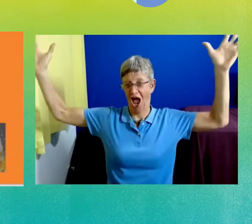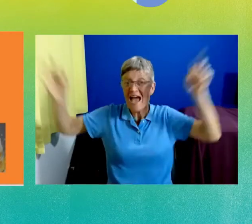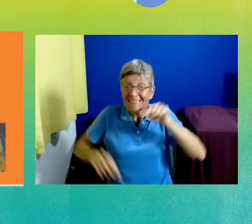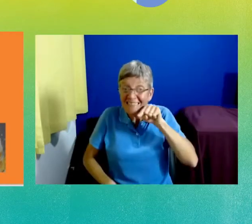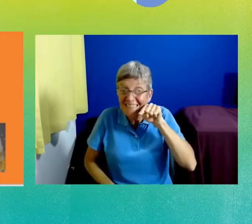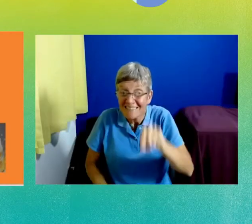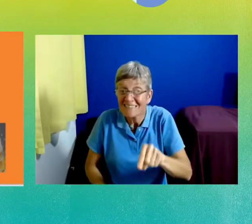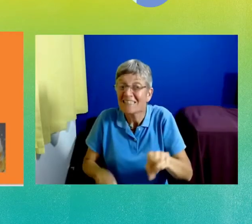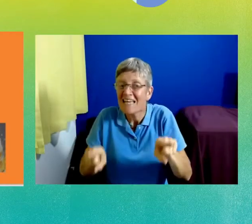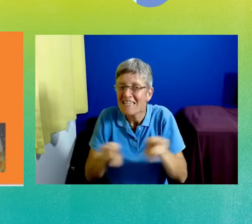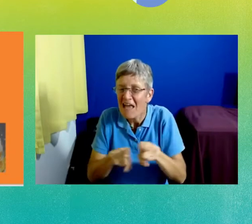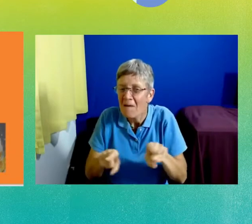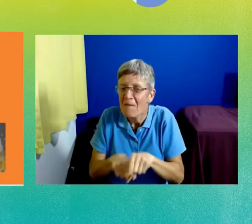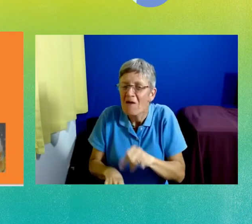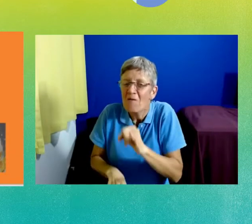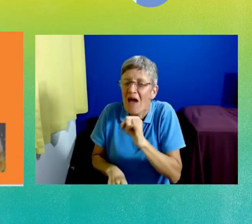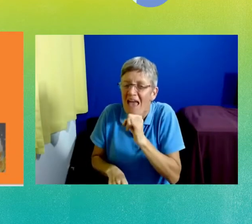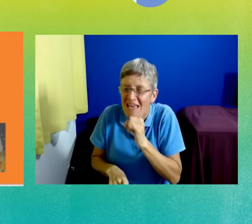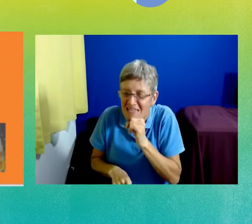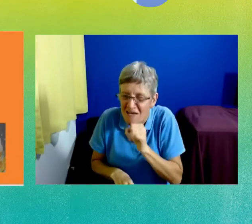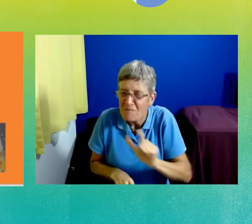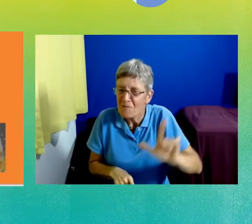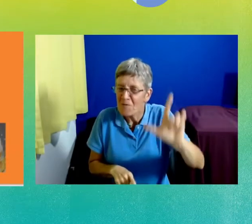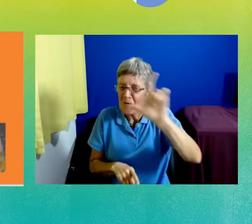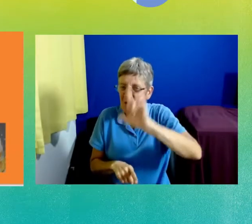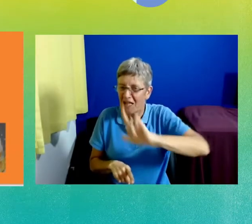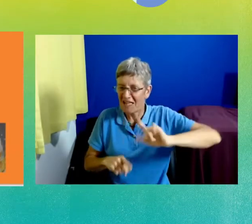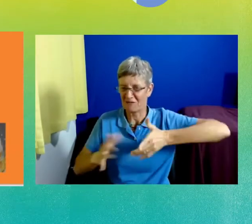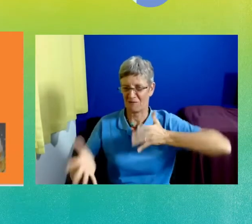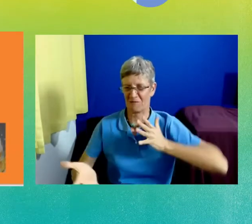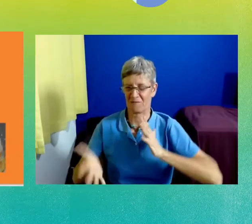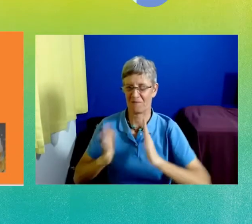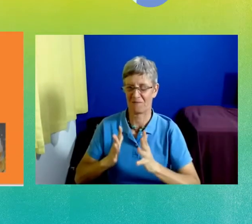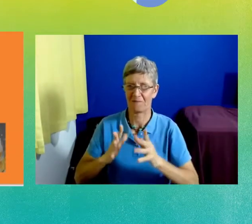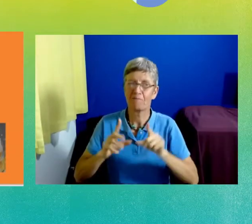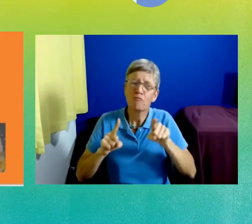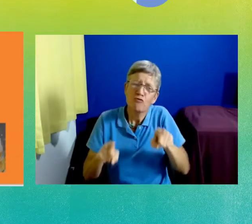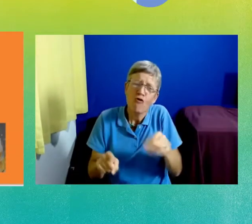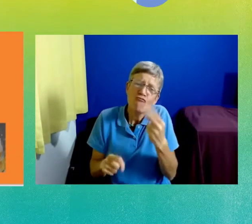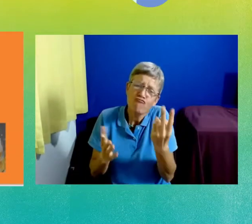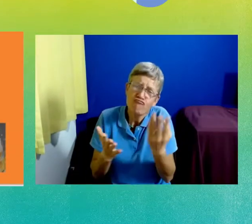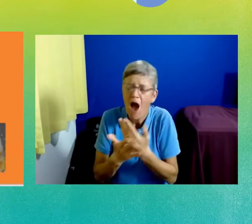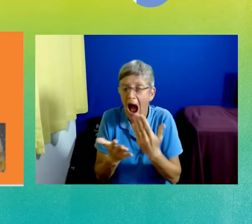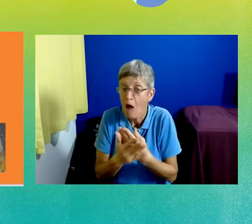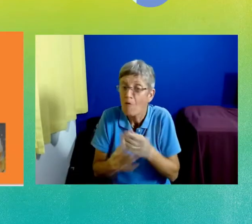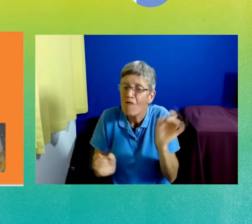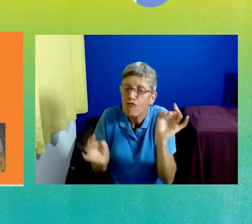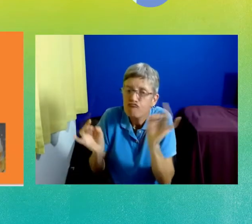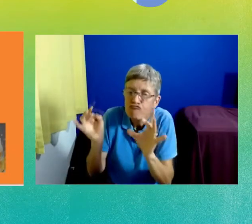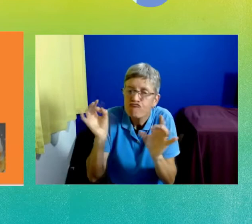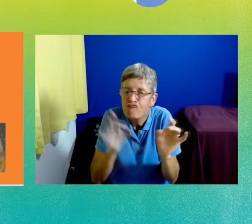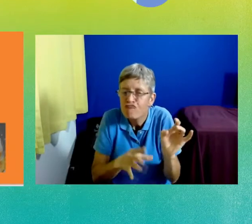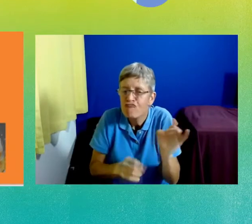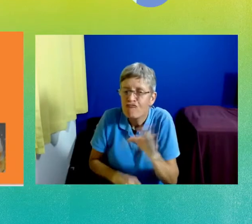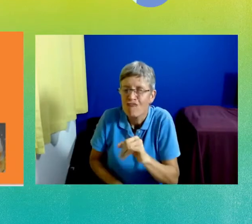na língua de sinais, nessa expressão literária. Por exemplo, a literatura em